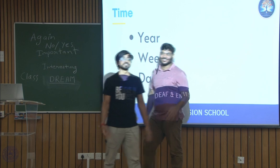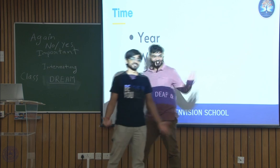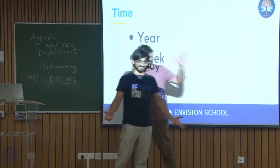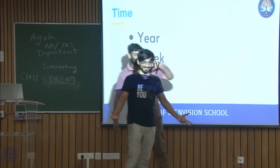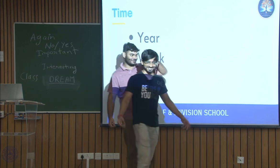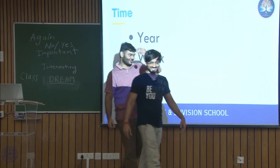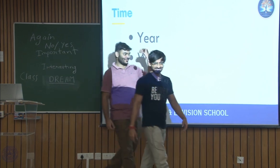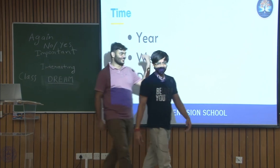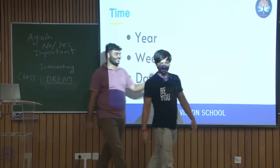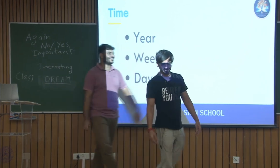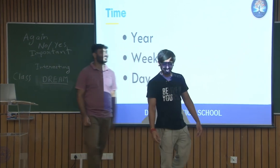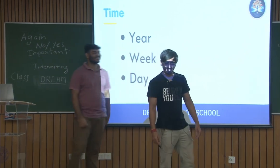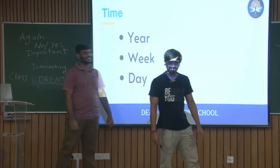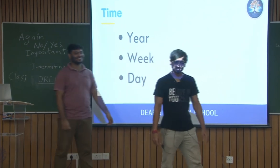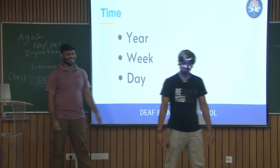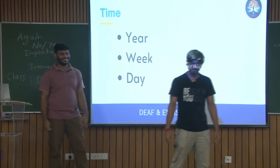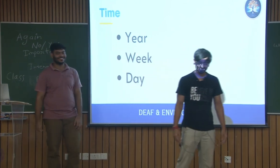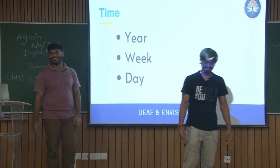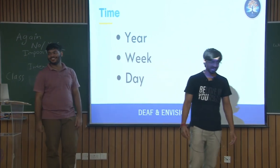मिस एक वर्ड आ गया, मिस.